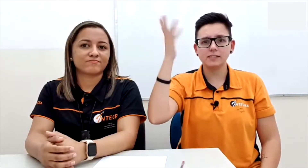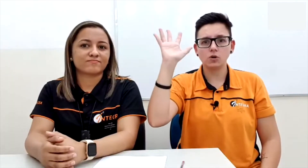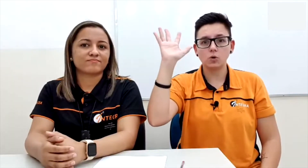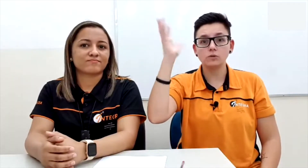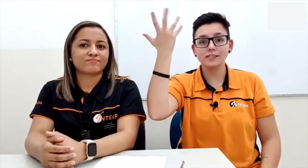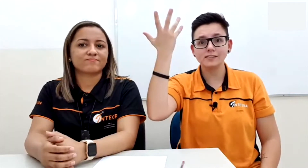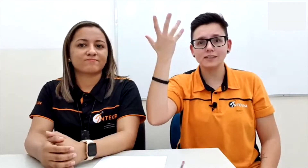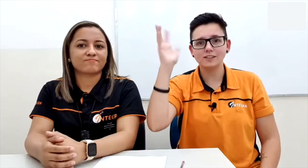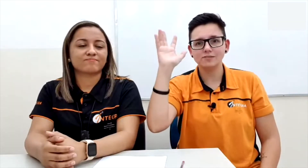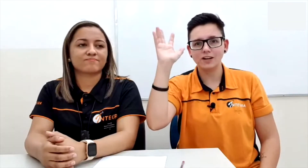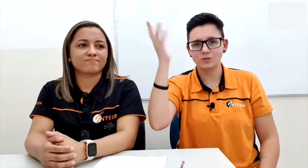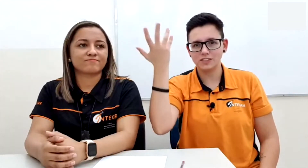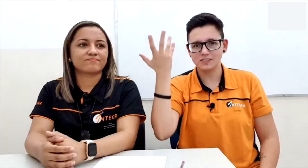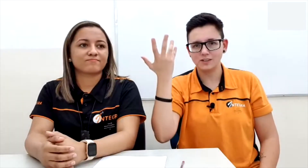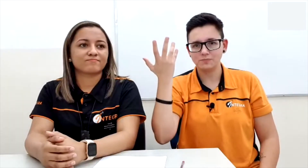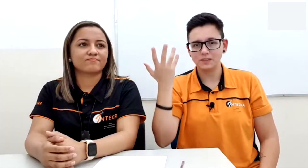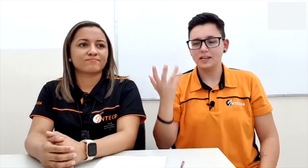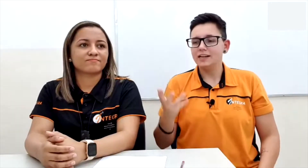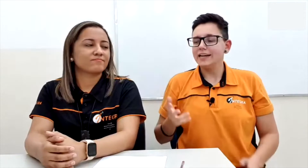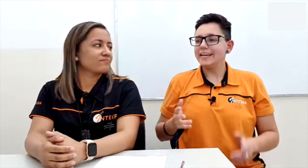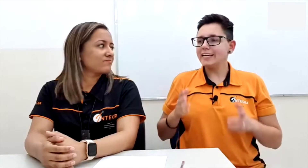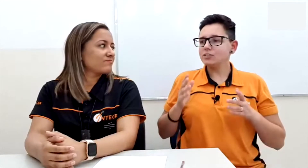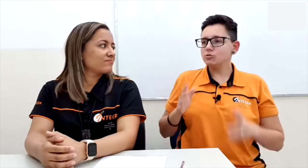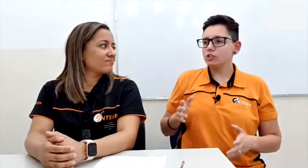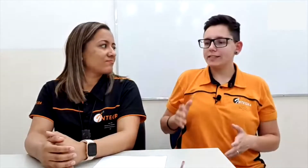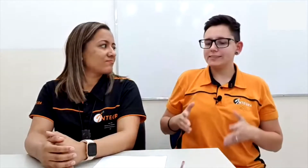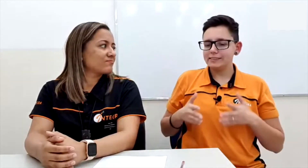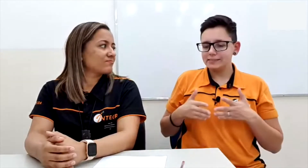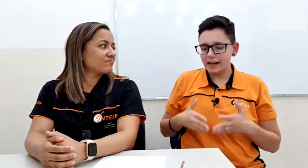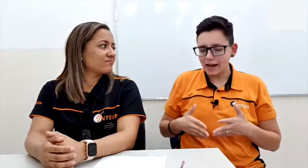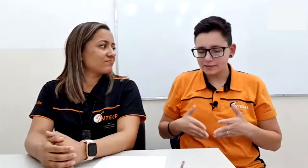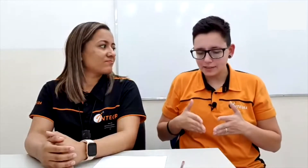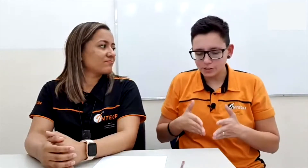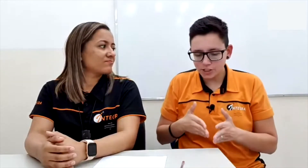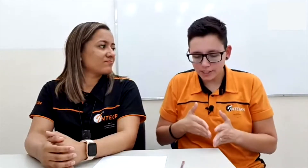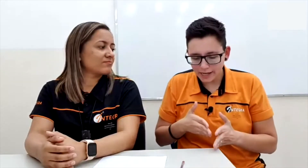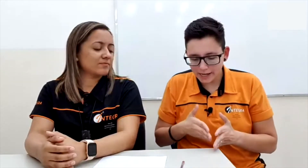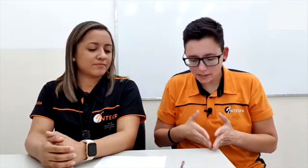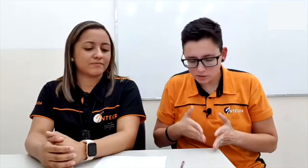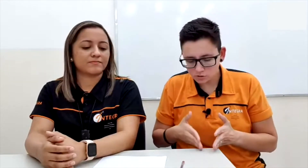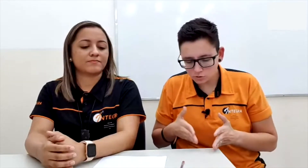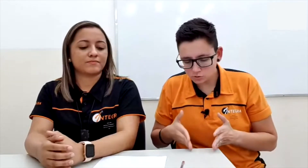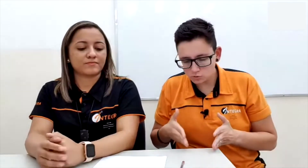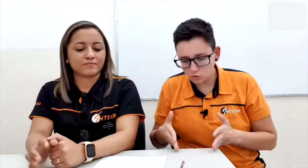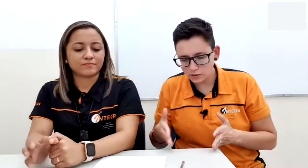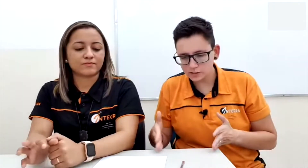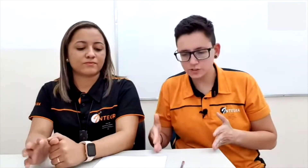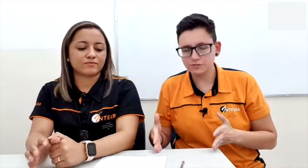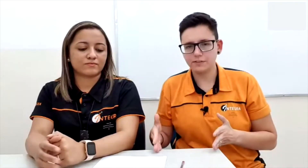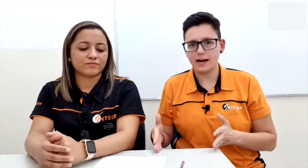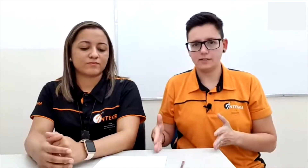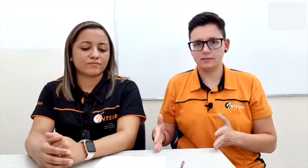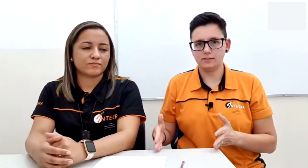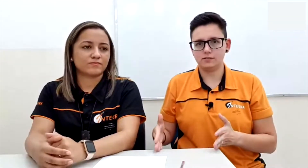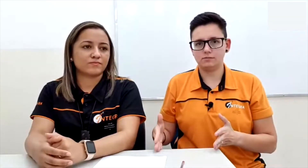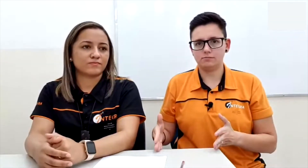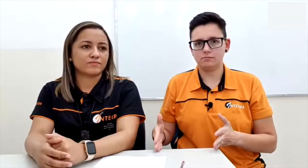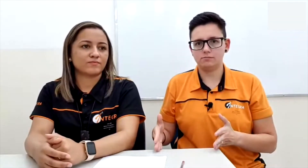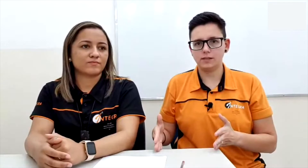ó. Acontecer, acontecer. Isso, gente, se trata de estruturas de frases,